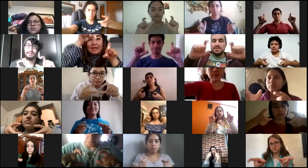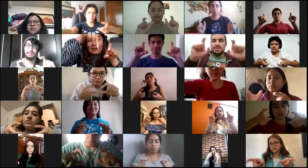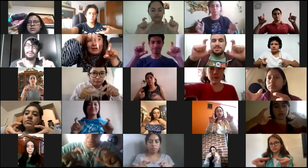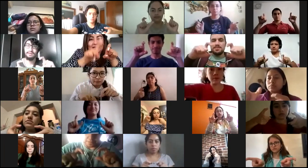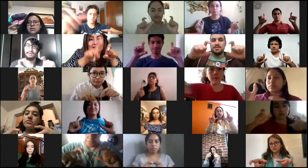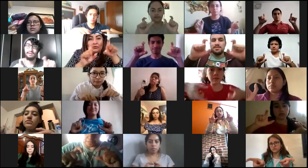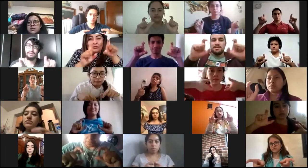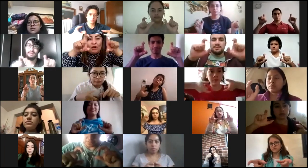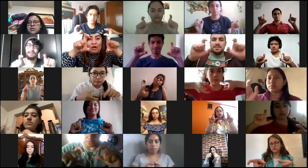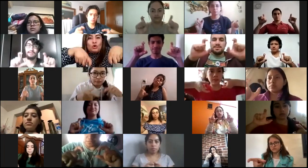y subir. Q.